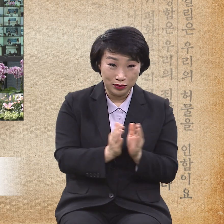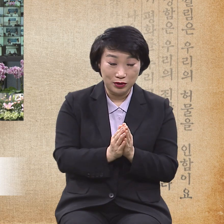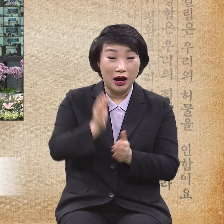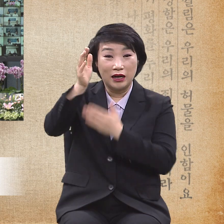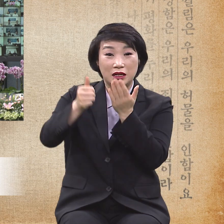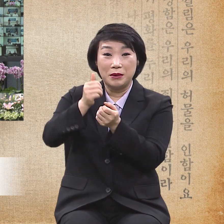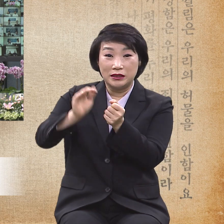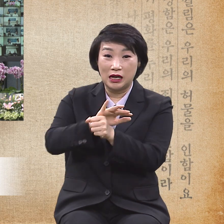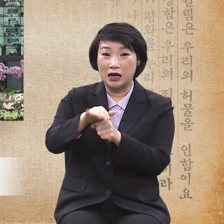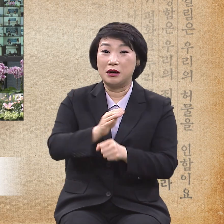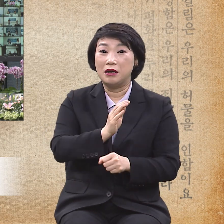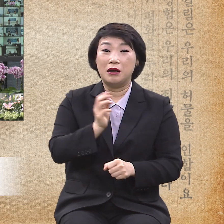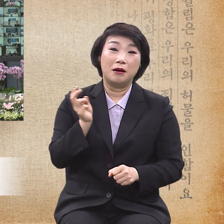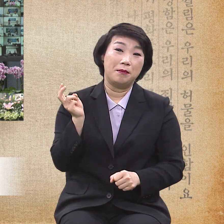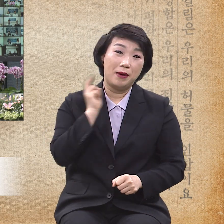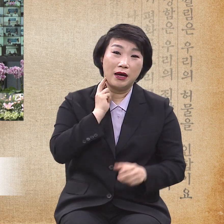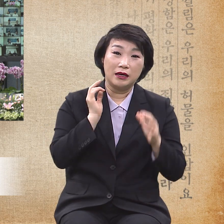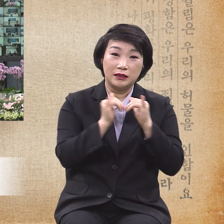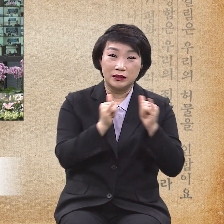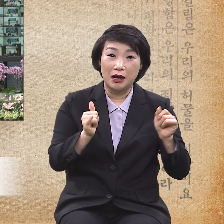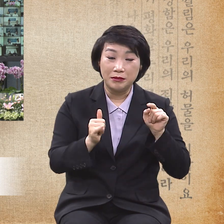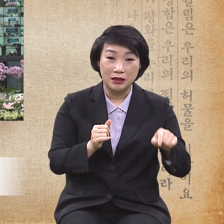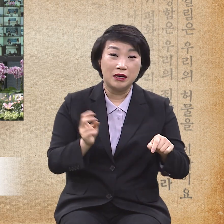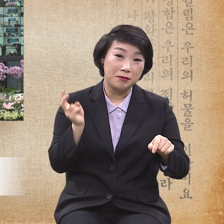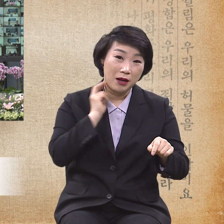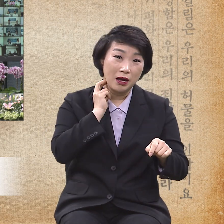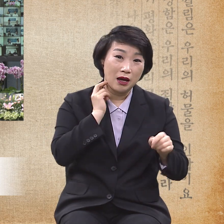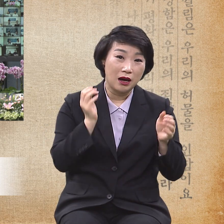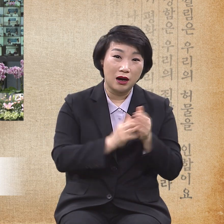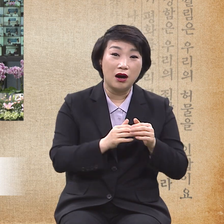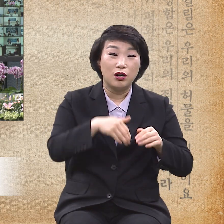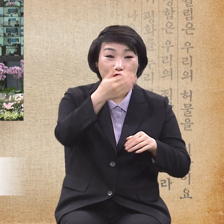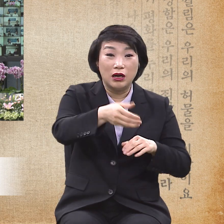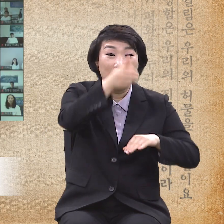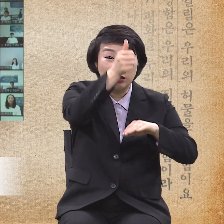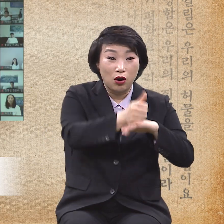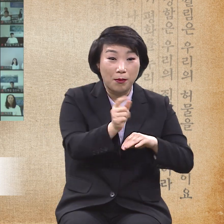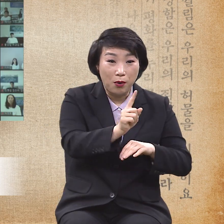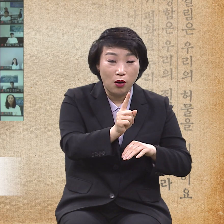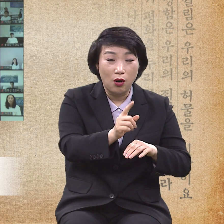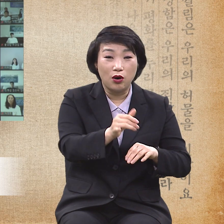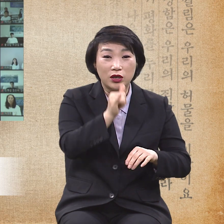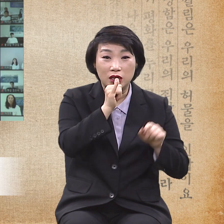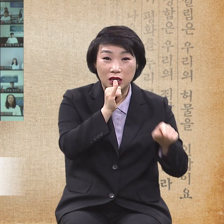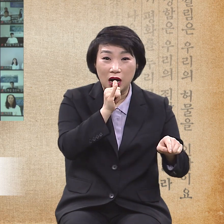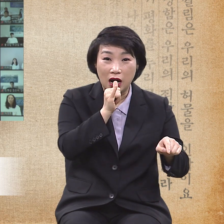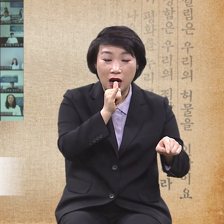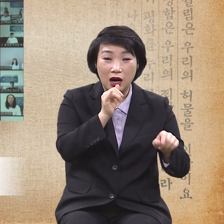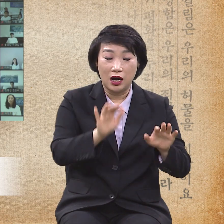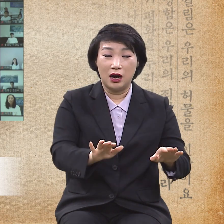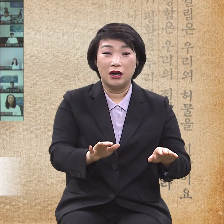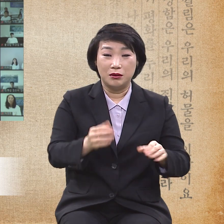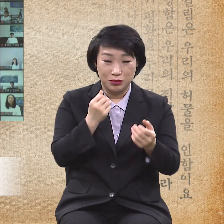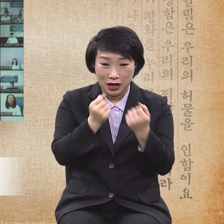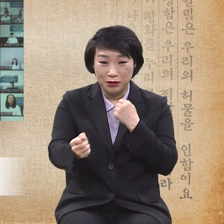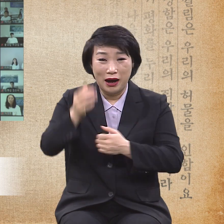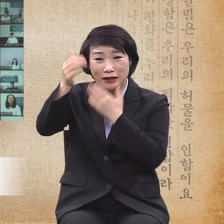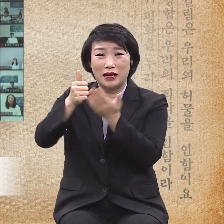하나님의 사랑을 배신한 자들이 배신해서 어떤 결과를 가져왔으며, 그런데도